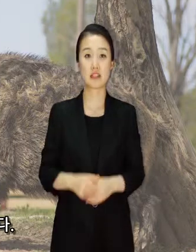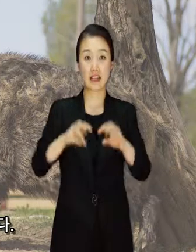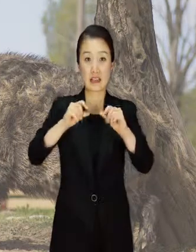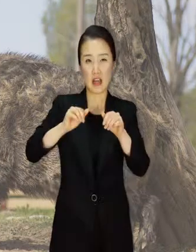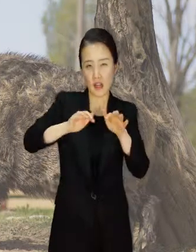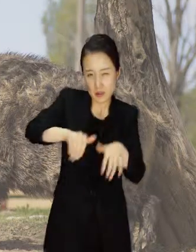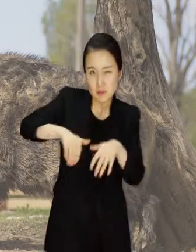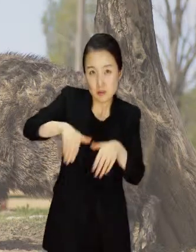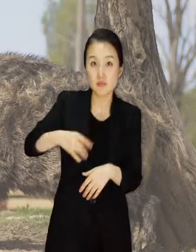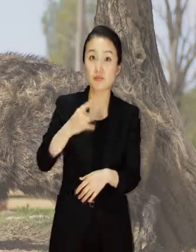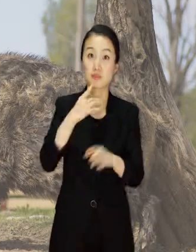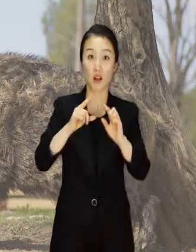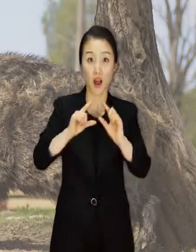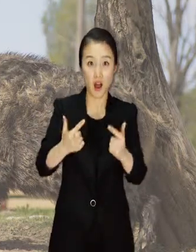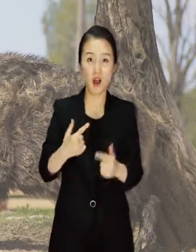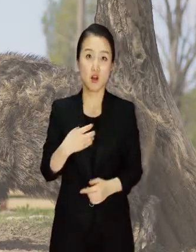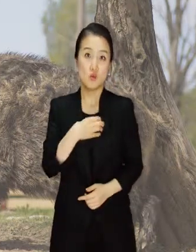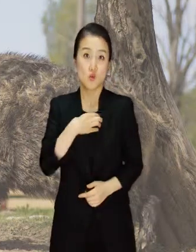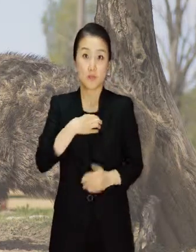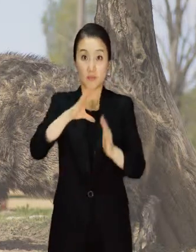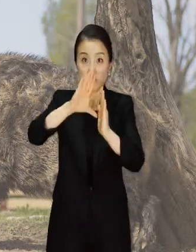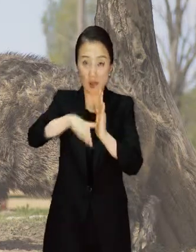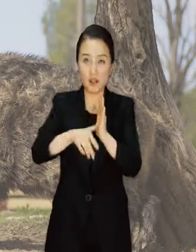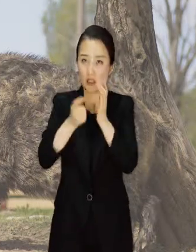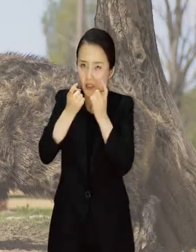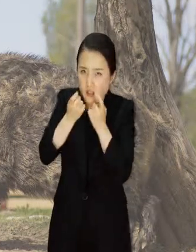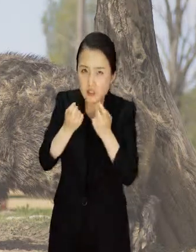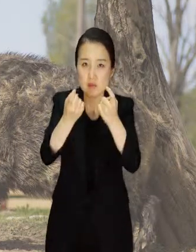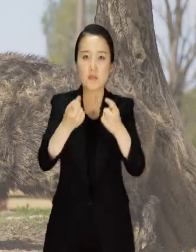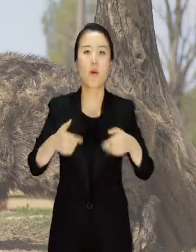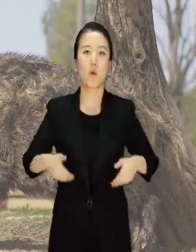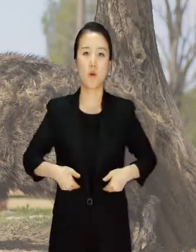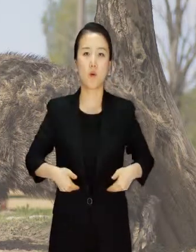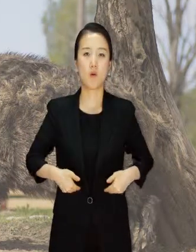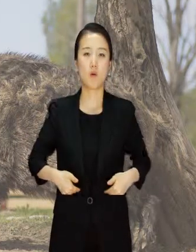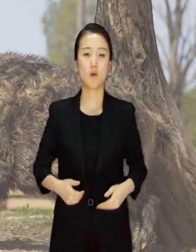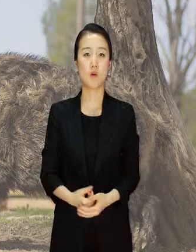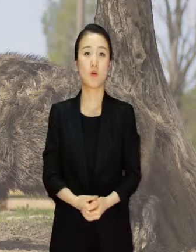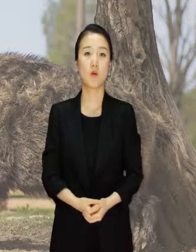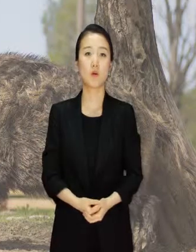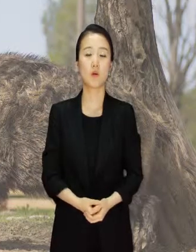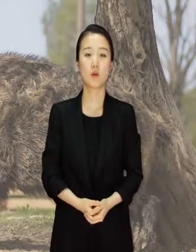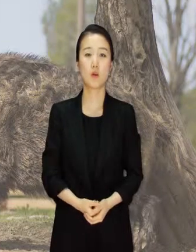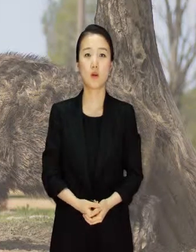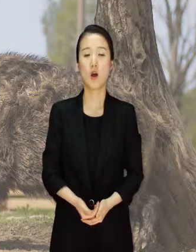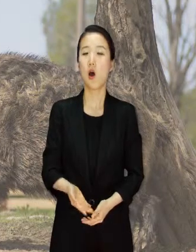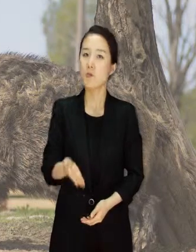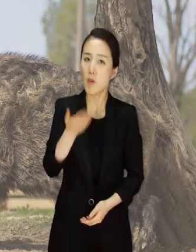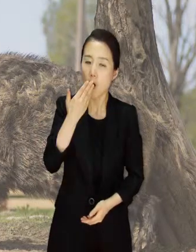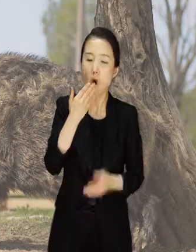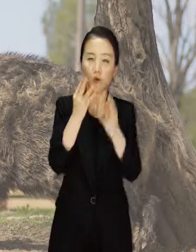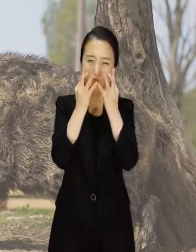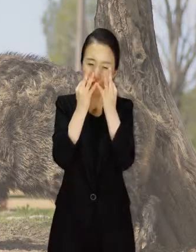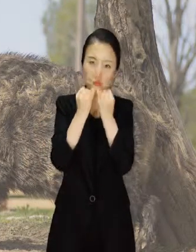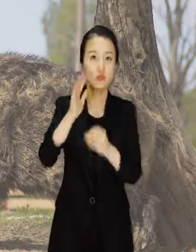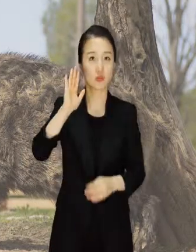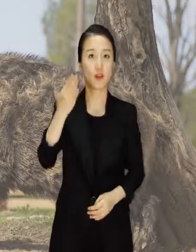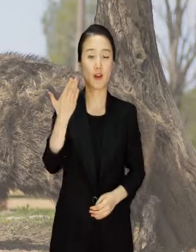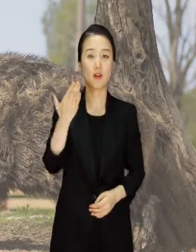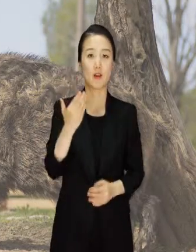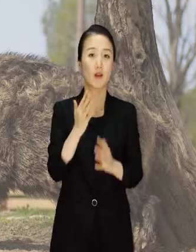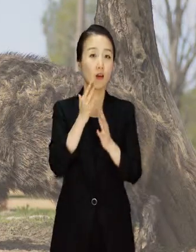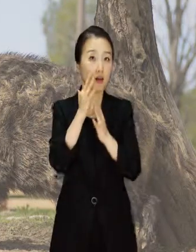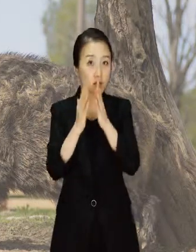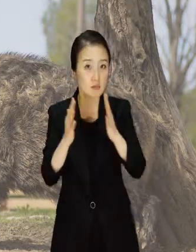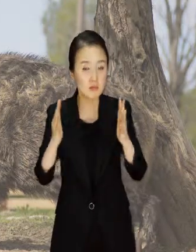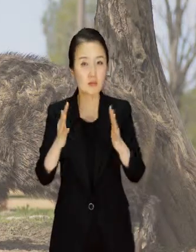날카롭단다. 땅을 팔 때뿐 아니라 위험이 닥쳤을 때에는 칼날같이 날카로운 엄니를 무기로 사용하지.